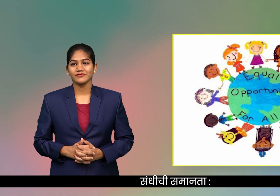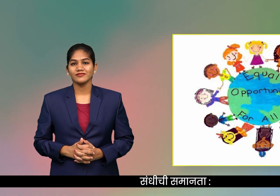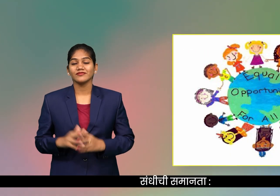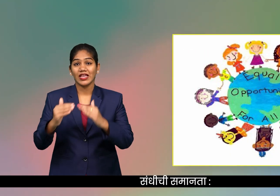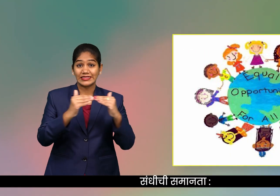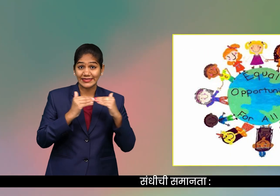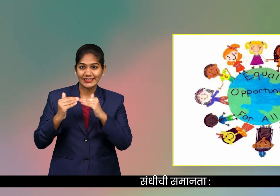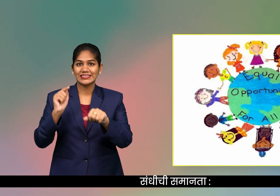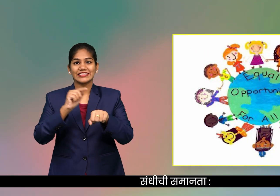संधीची समानता.